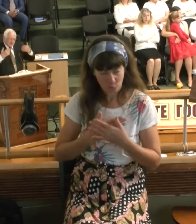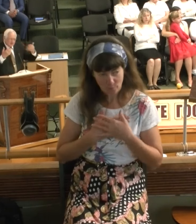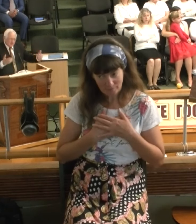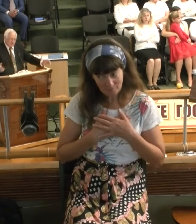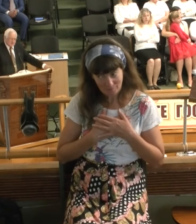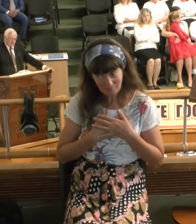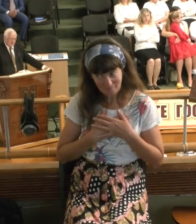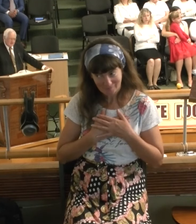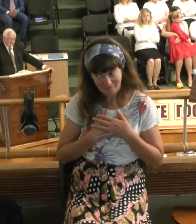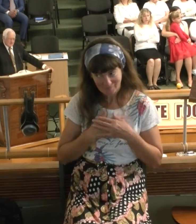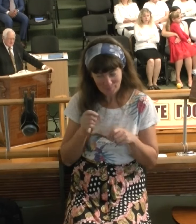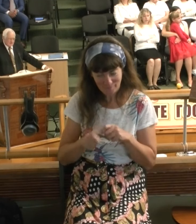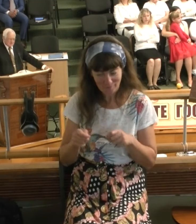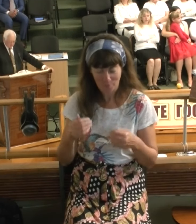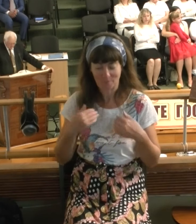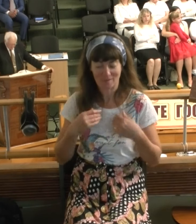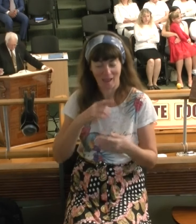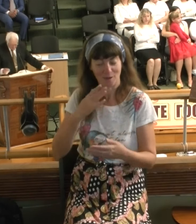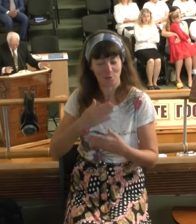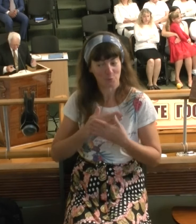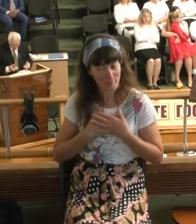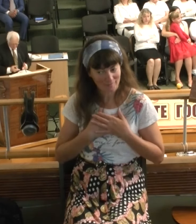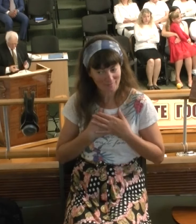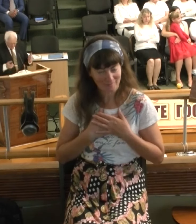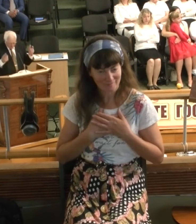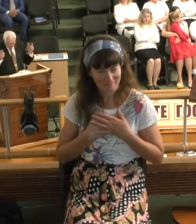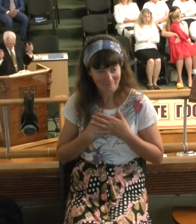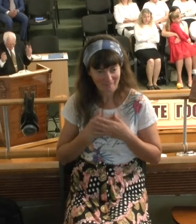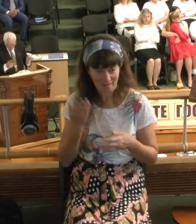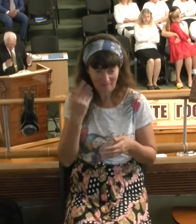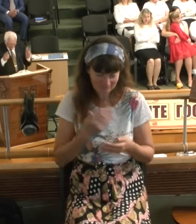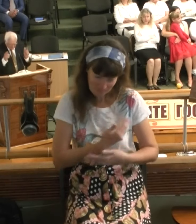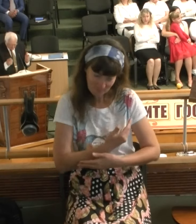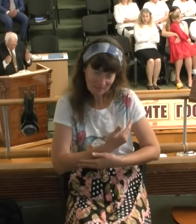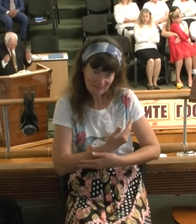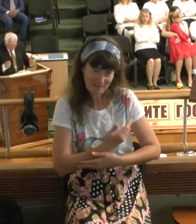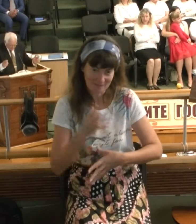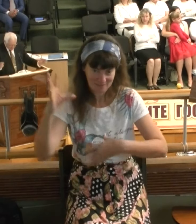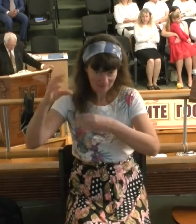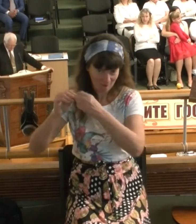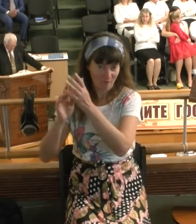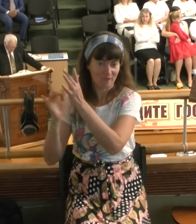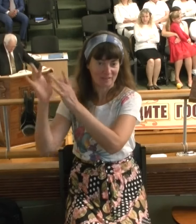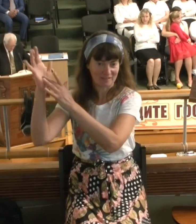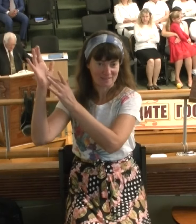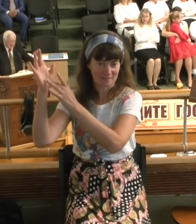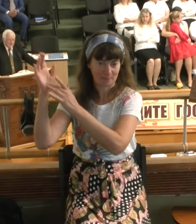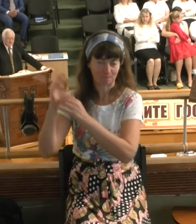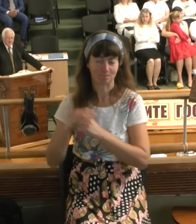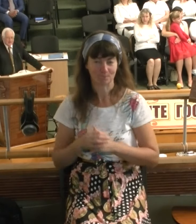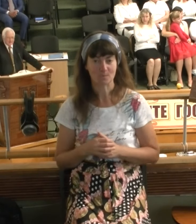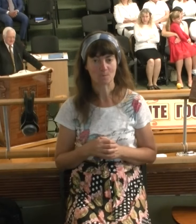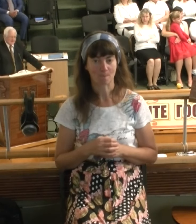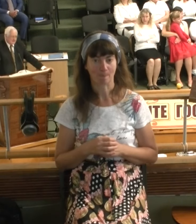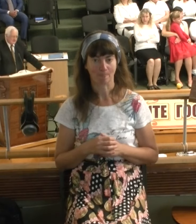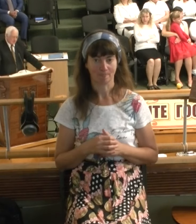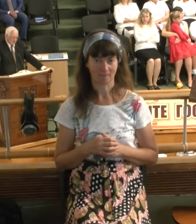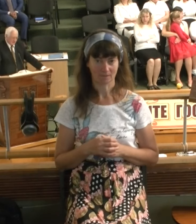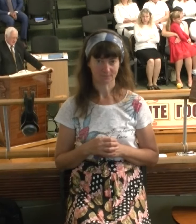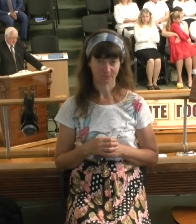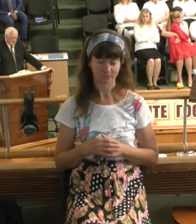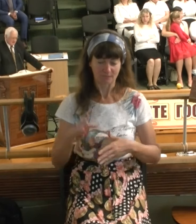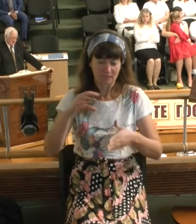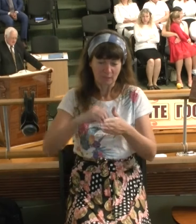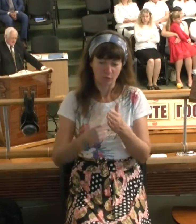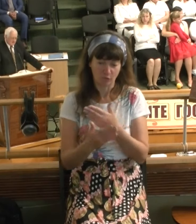когда мы расположены. Почему? Потому что написано, в вас должны быть те же чувствования, какие во Христе